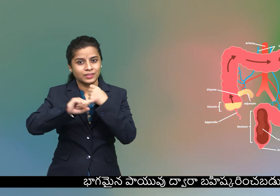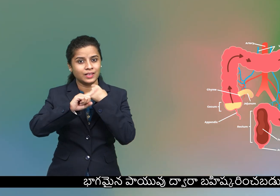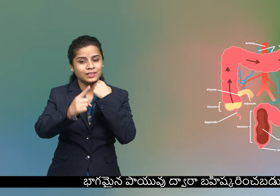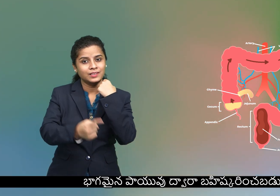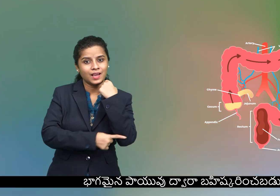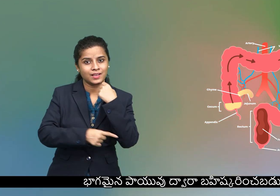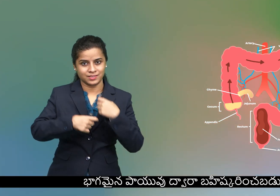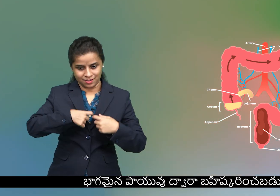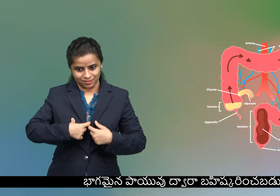బహిష్కరించబడుతుంది.